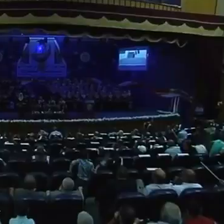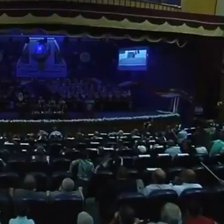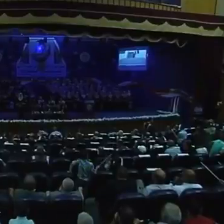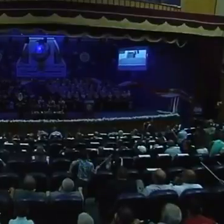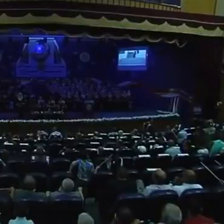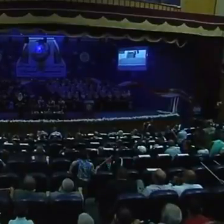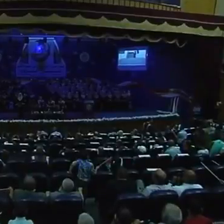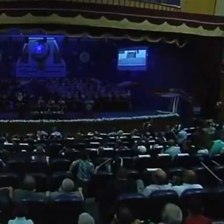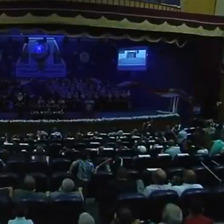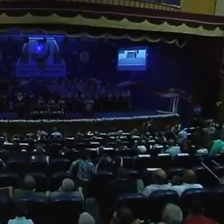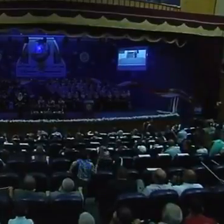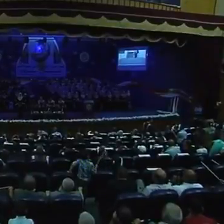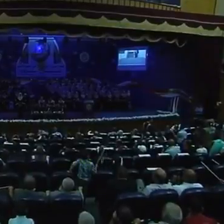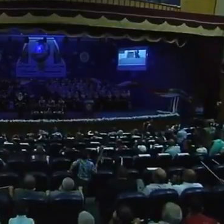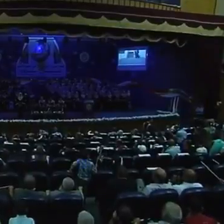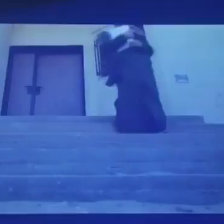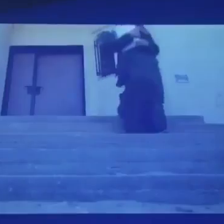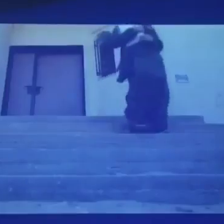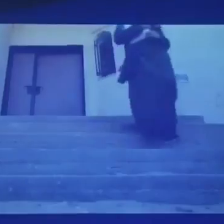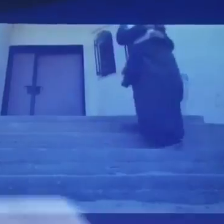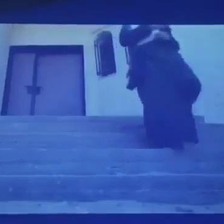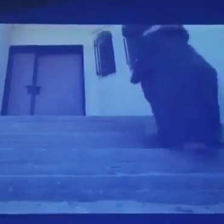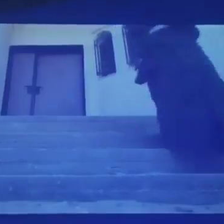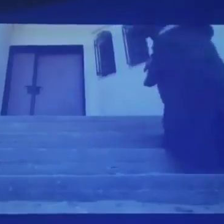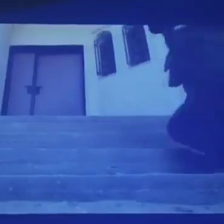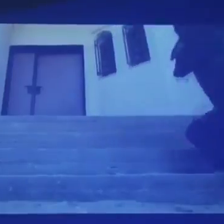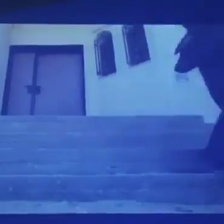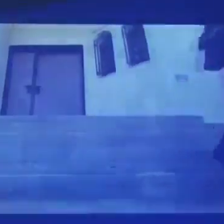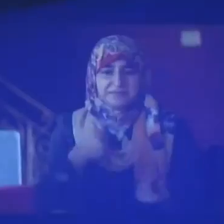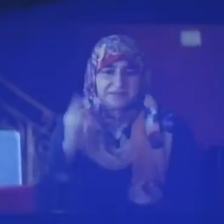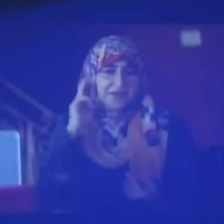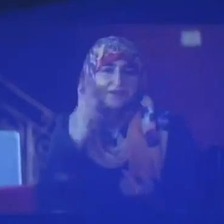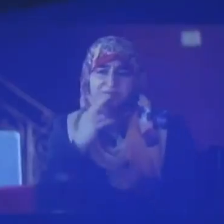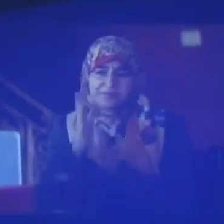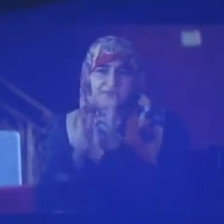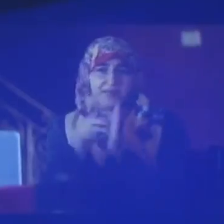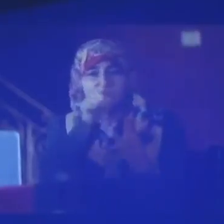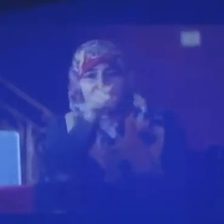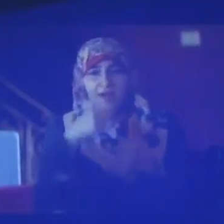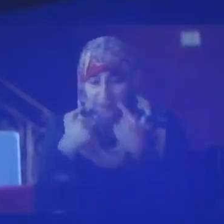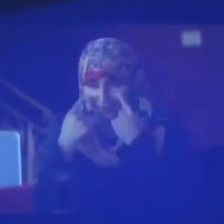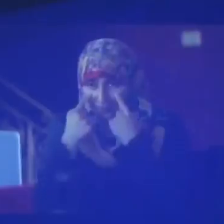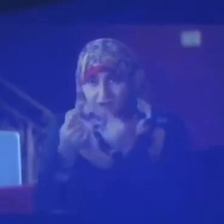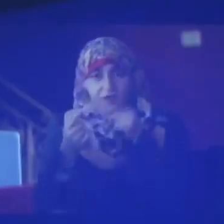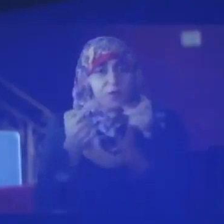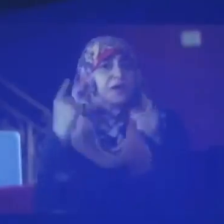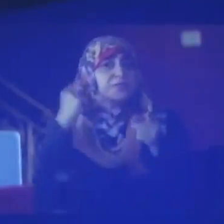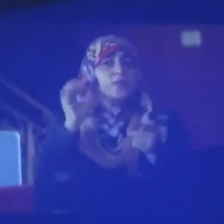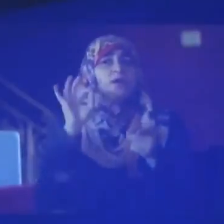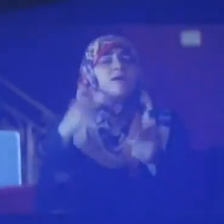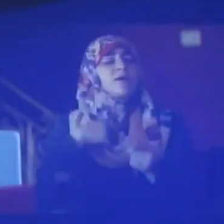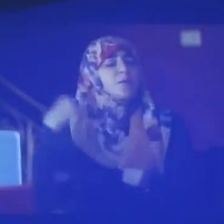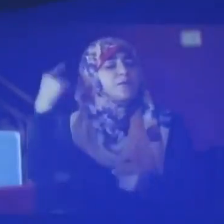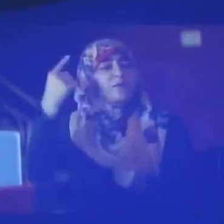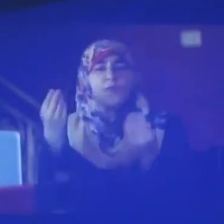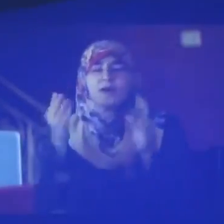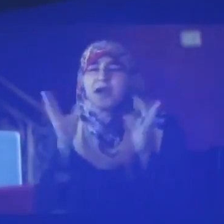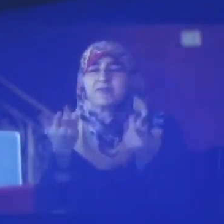مع بعضها، كيف هي بتسمع، كيف أنا مش سامع شو هم عم بيحكوا. كنت بفكر كتير كيف هم، كيف إيش بيحكوا، كيف بسمعوا